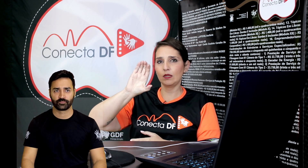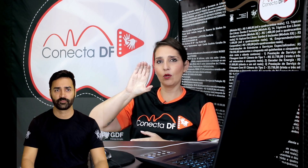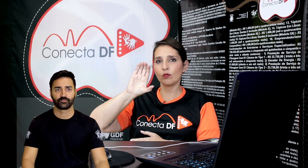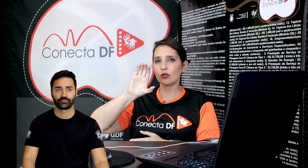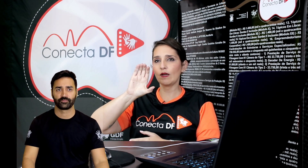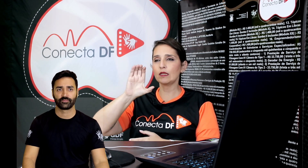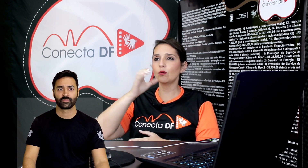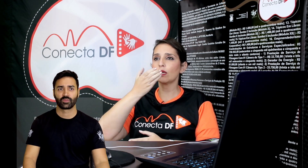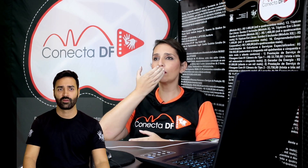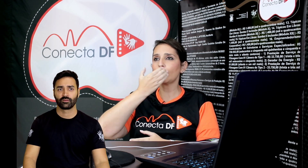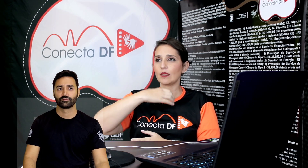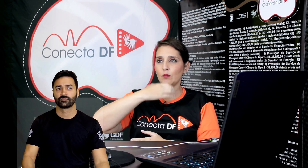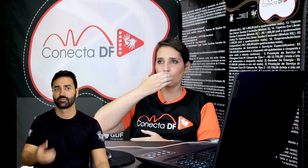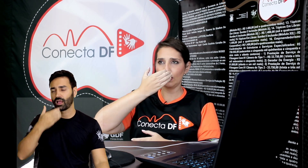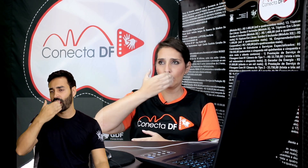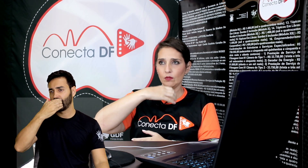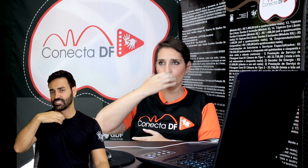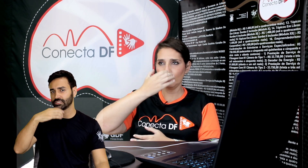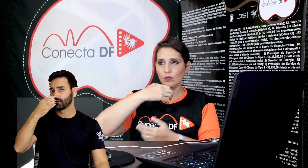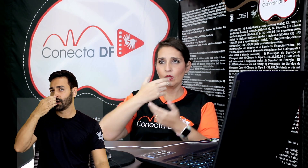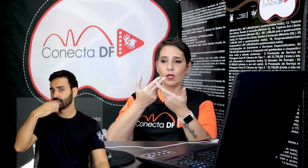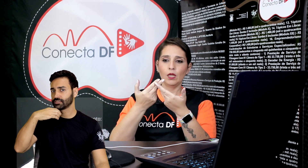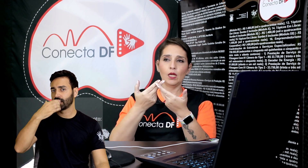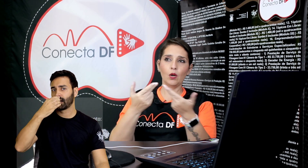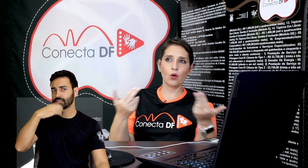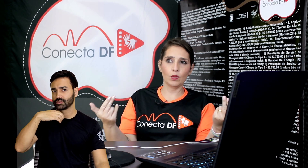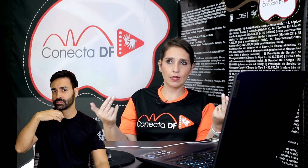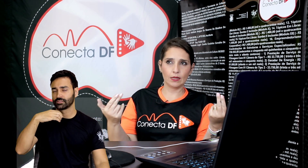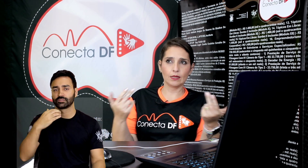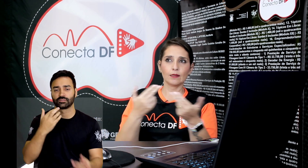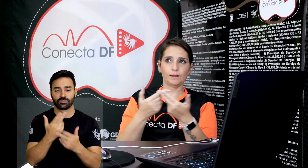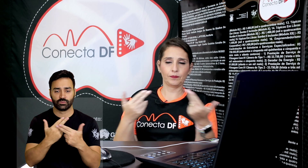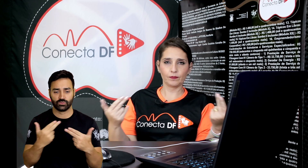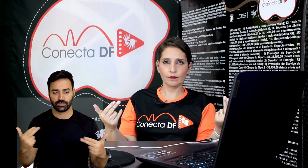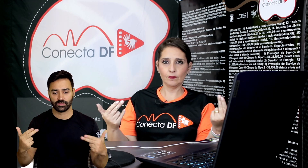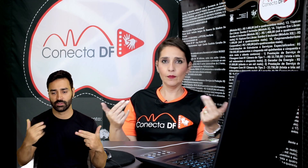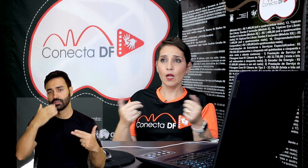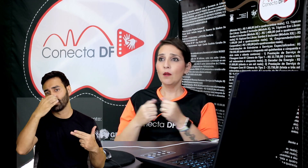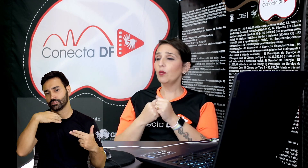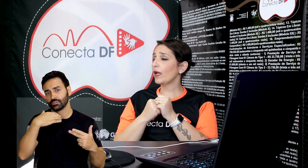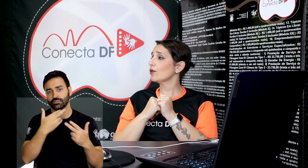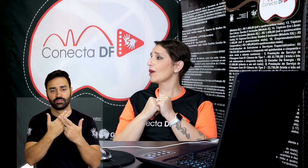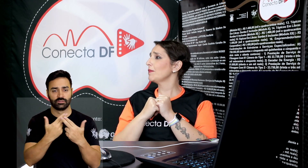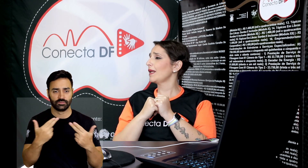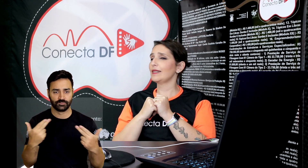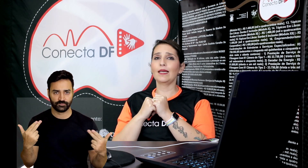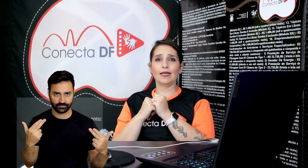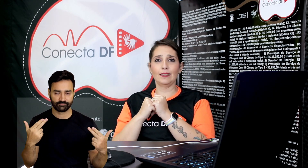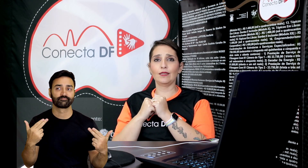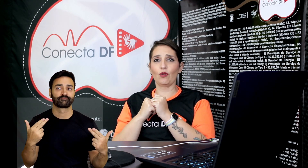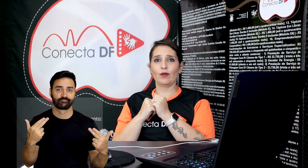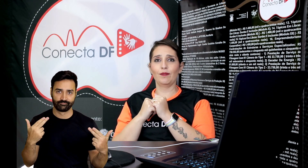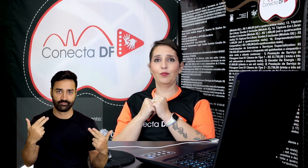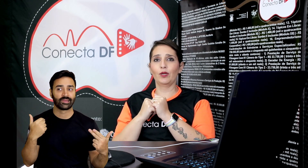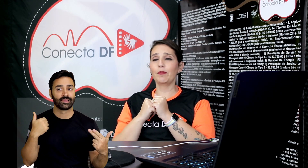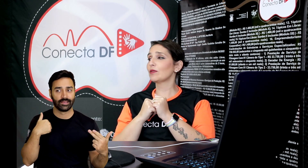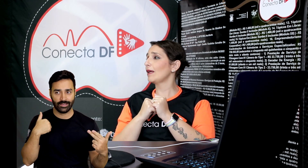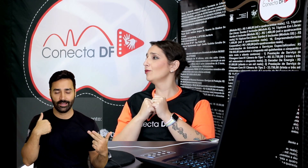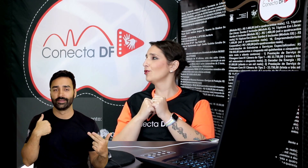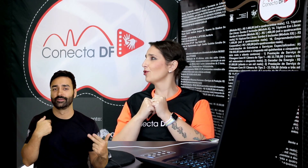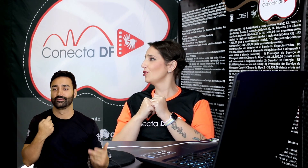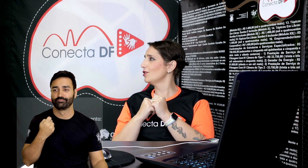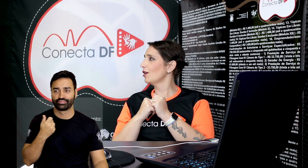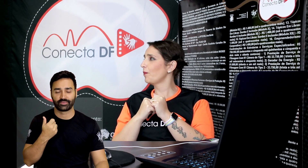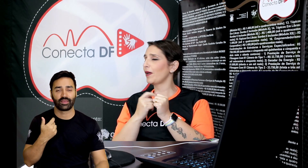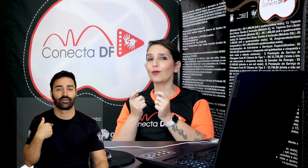mão assim, como se estivesse segurando a maçã e mordendo, e coisas. Por que eu já me lasquei nessa história? Porque meus